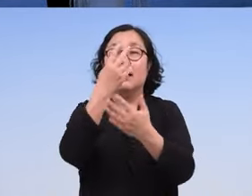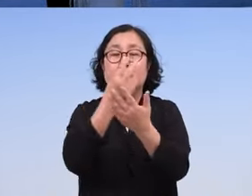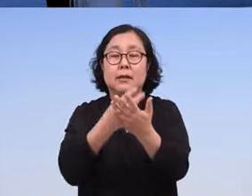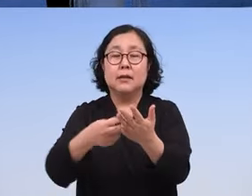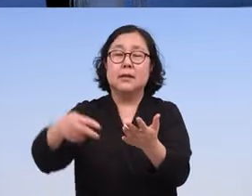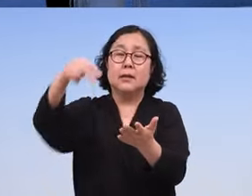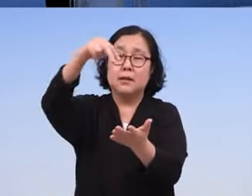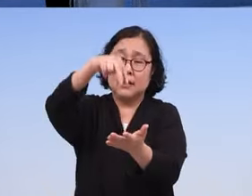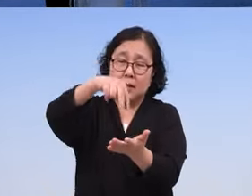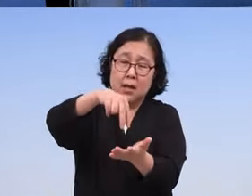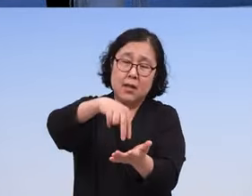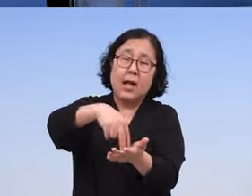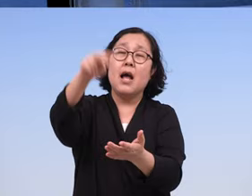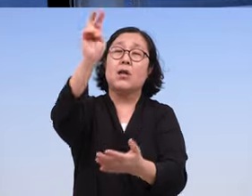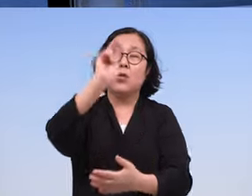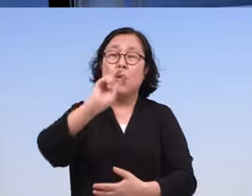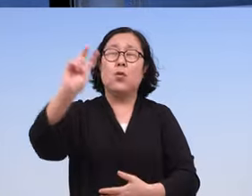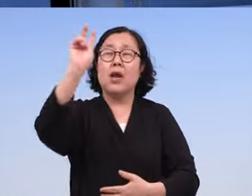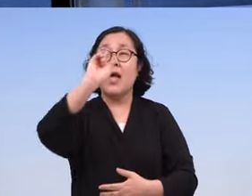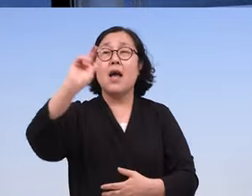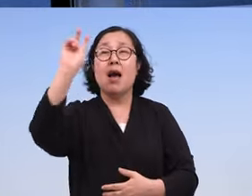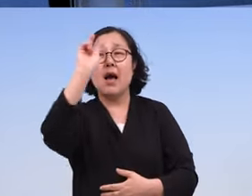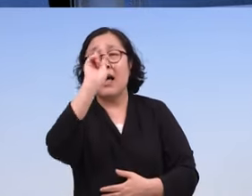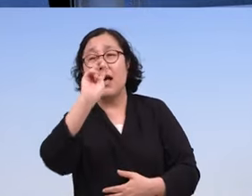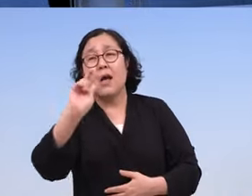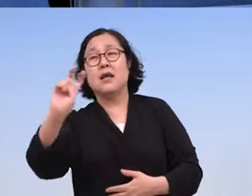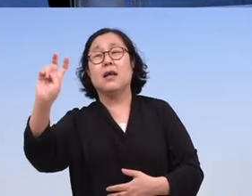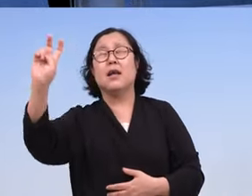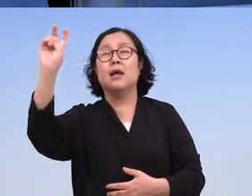나는 일어나 노래하리.